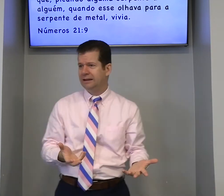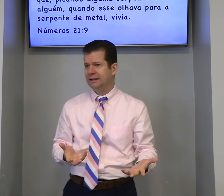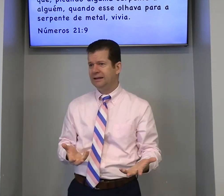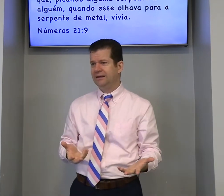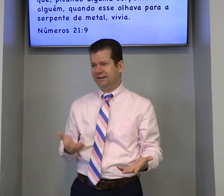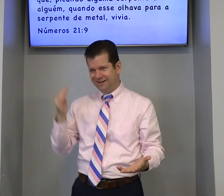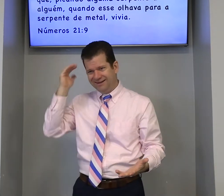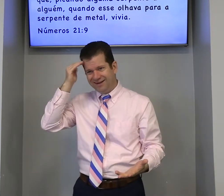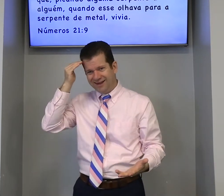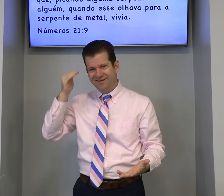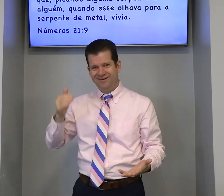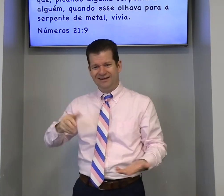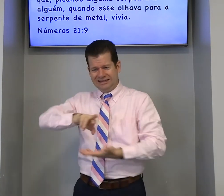vou pedir remédio.